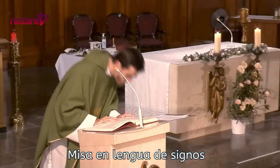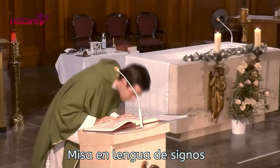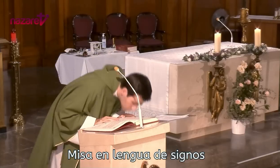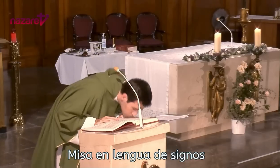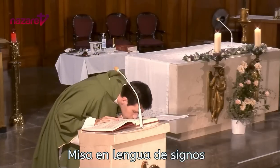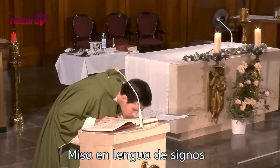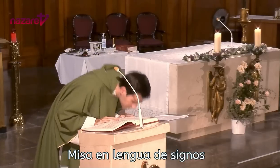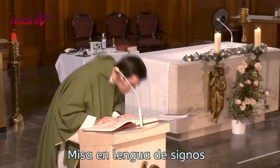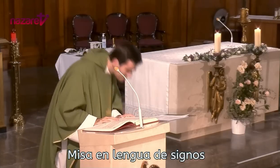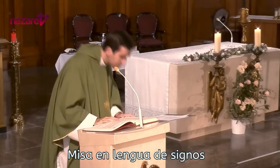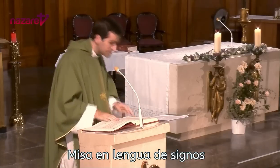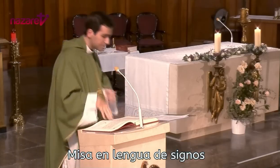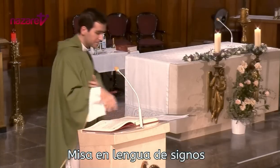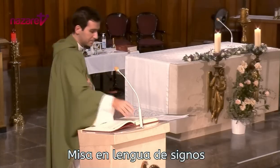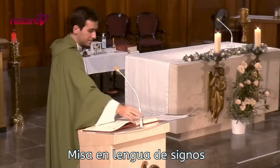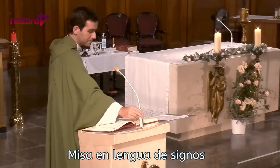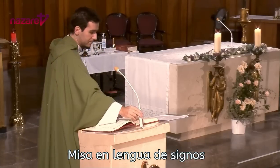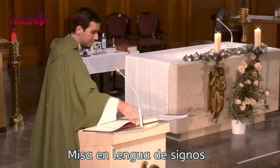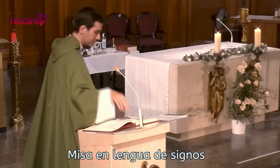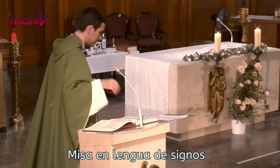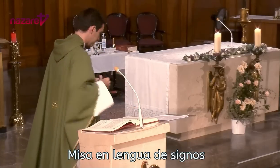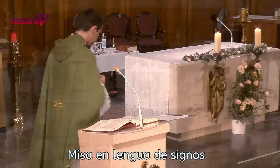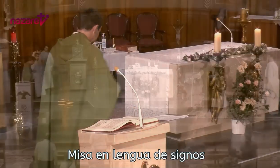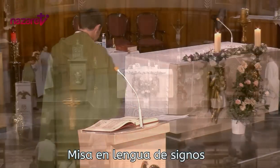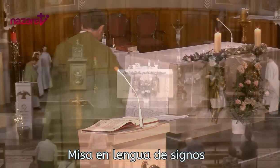ti, Señor Jesús.